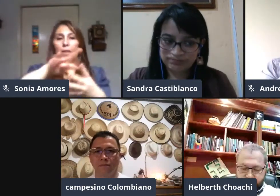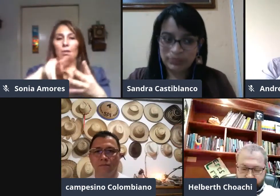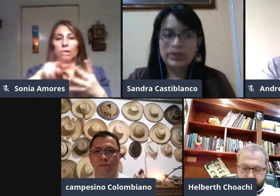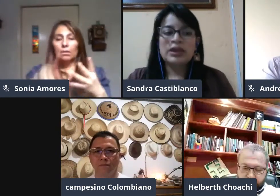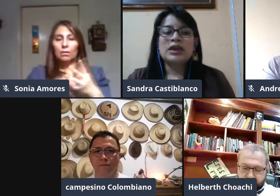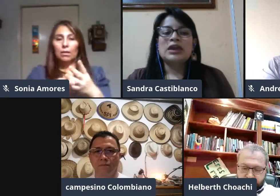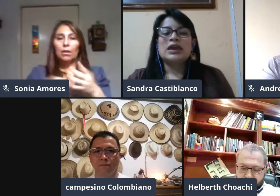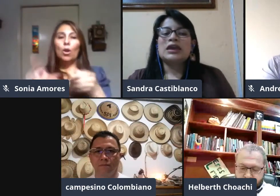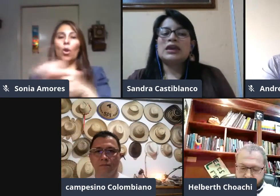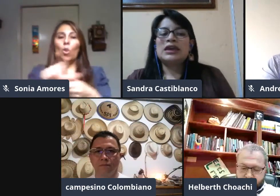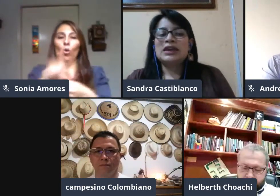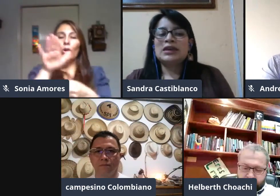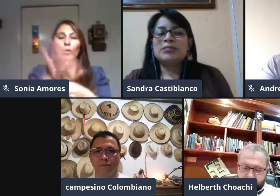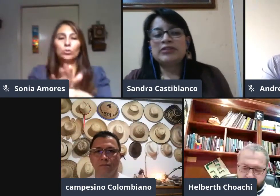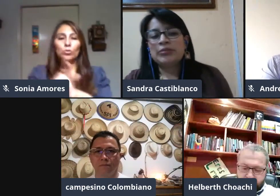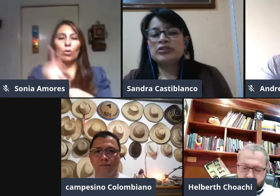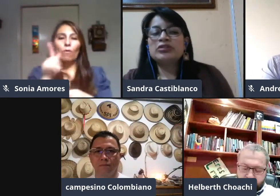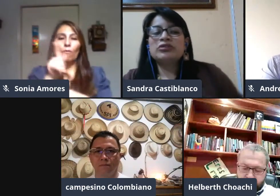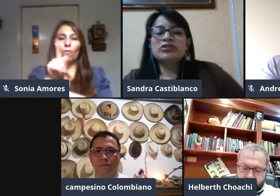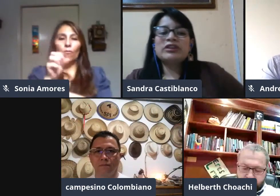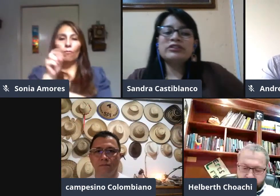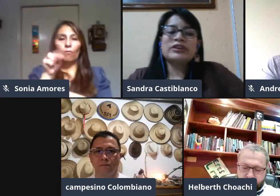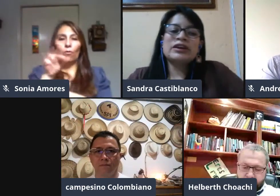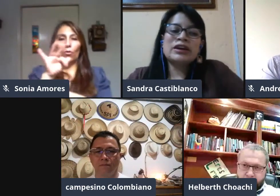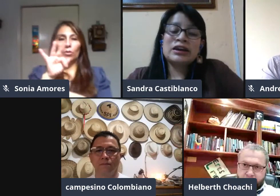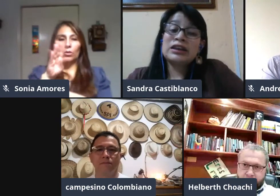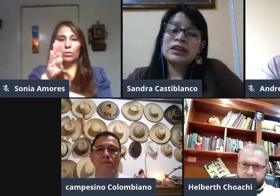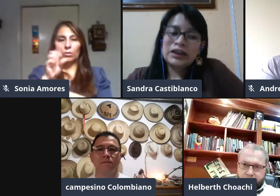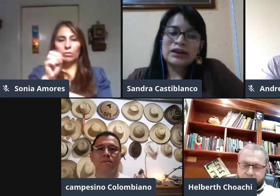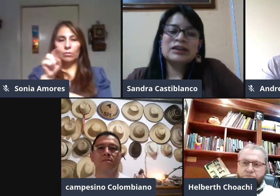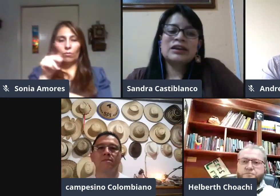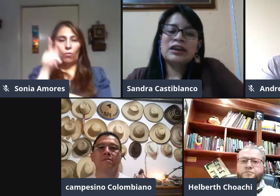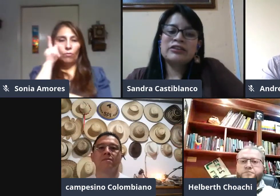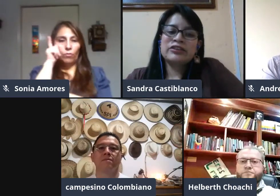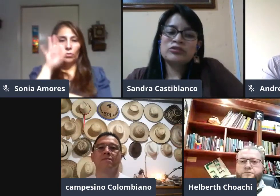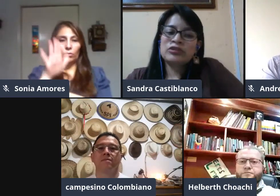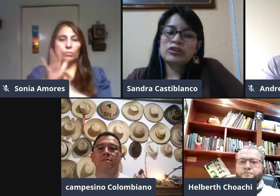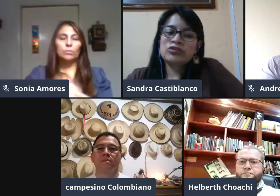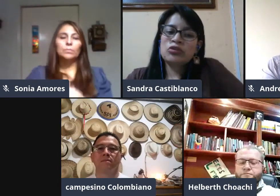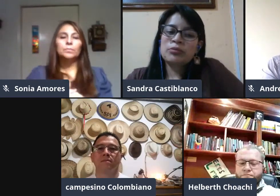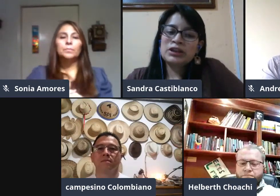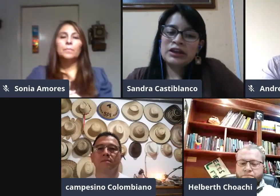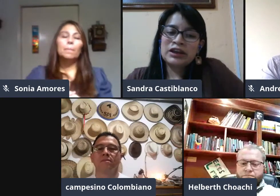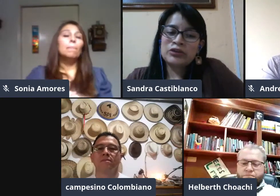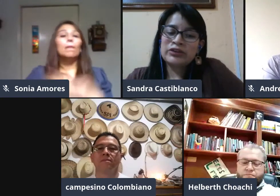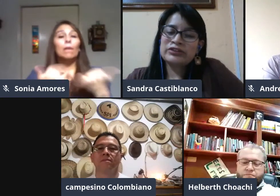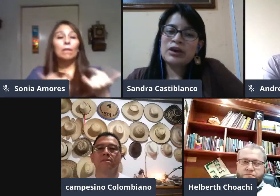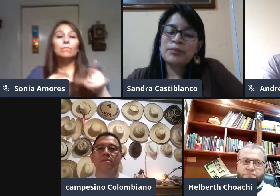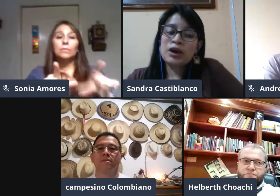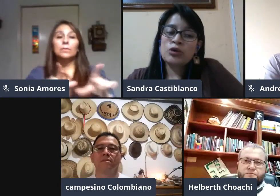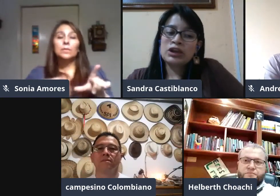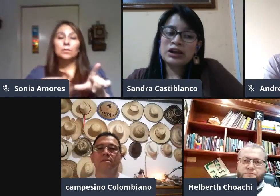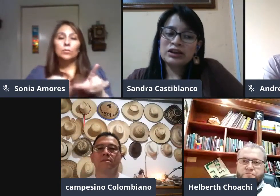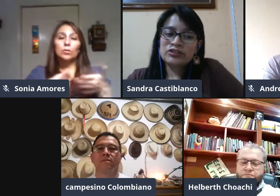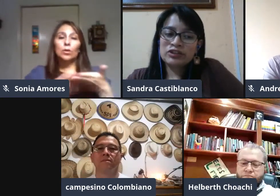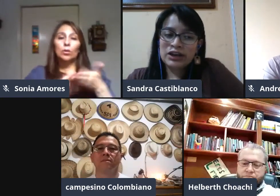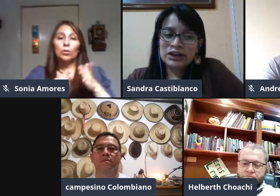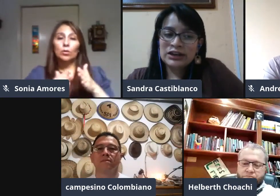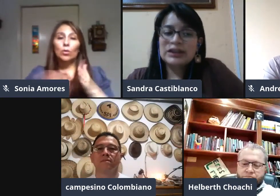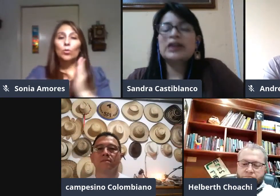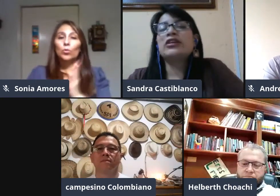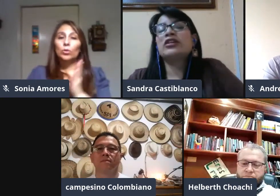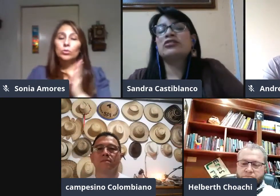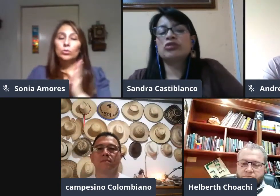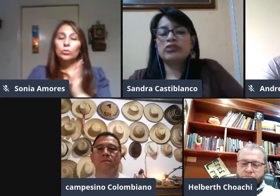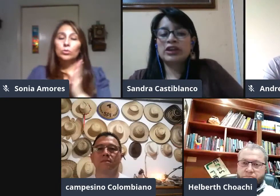Fontivo. Y pasamos entonces a indicar que la Licenciatura de Educación Comunitaria de la Universidad Pedagógica